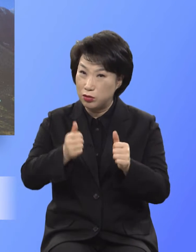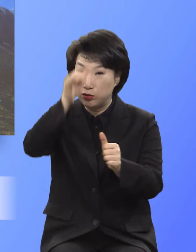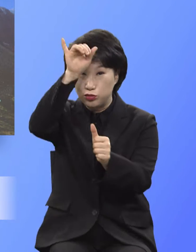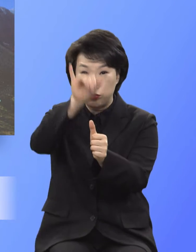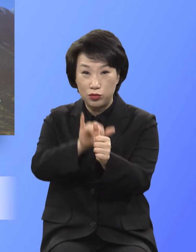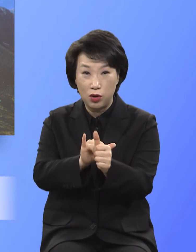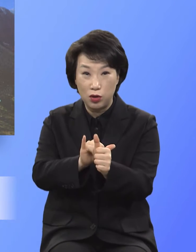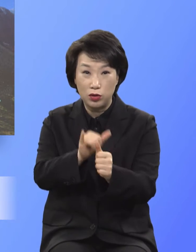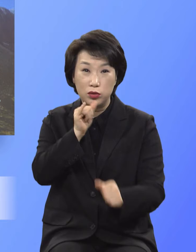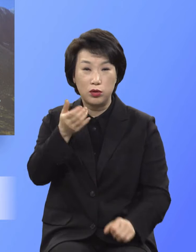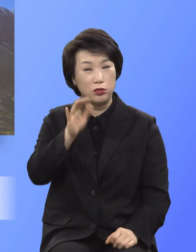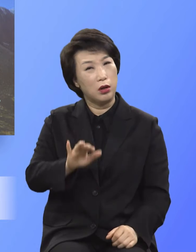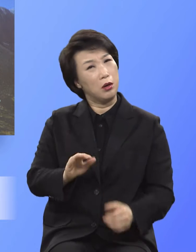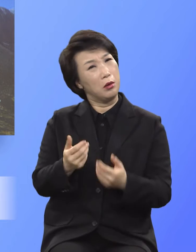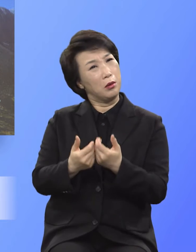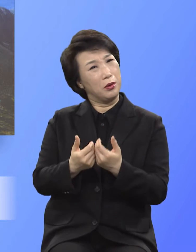충성이